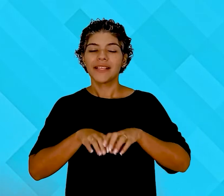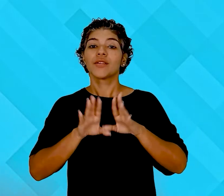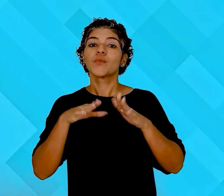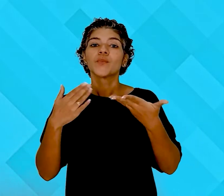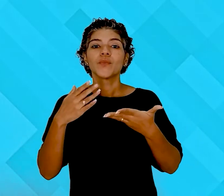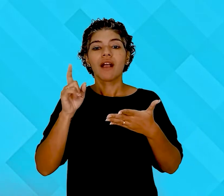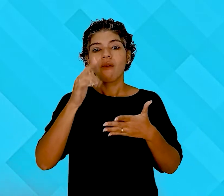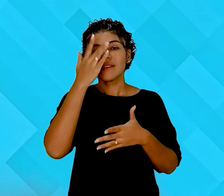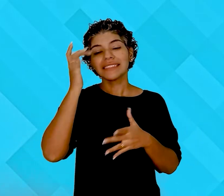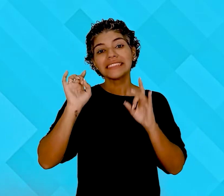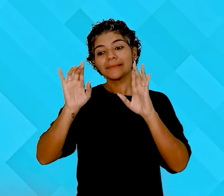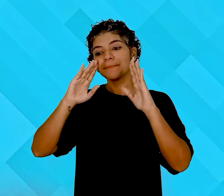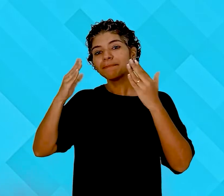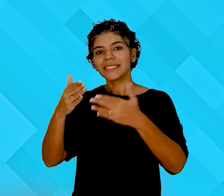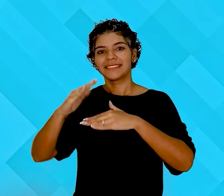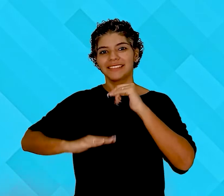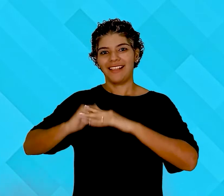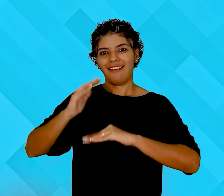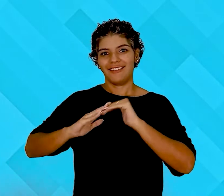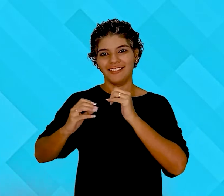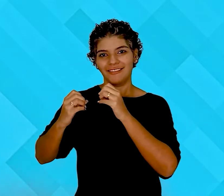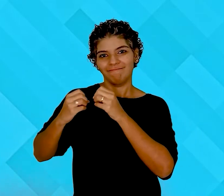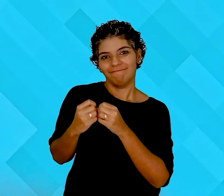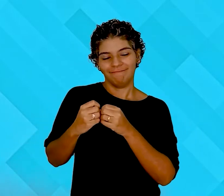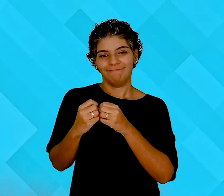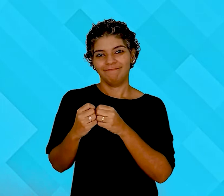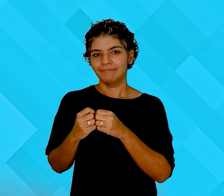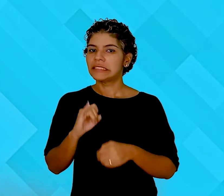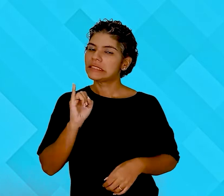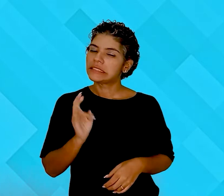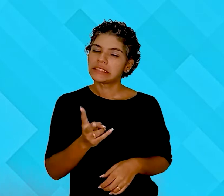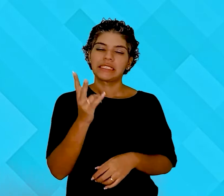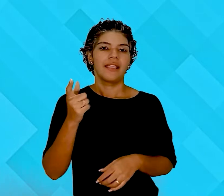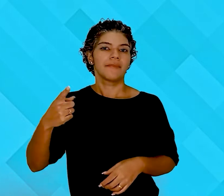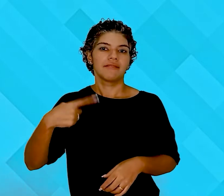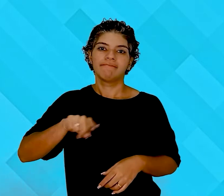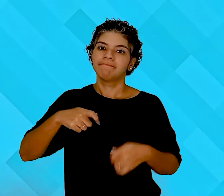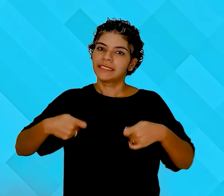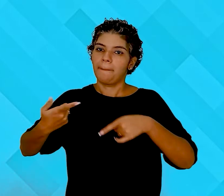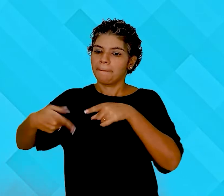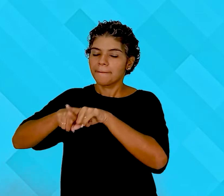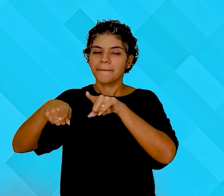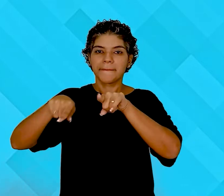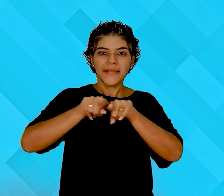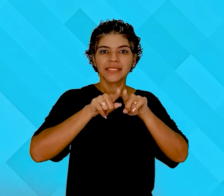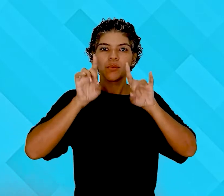nas plataformas que quem não é de dentro, quem não é profissional de mídias sociais, desculpa, não tem nada que entender isso, vai buscar informação, usa e